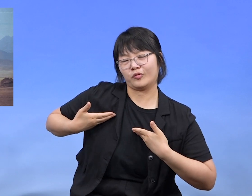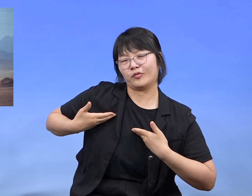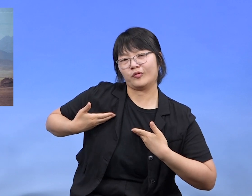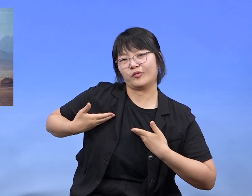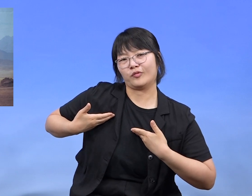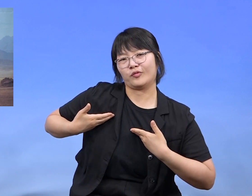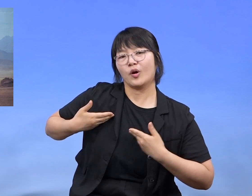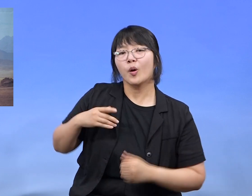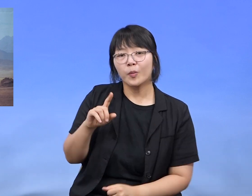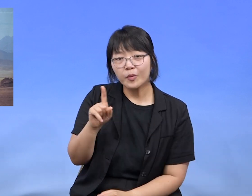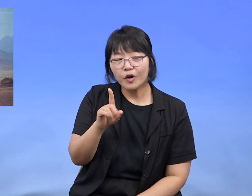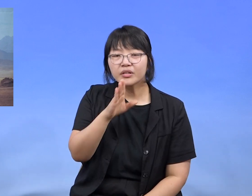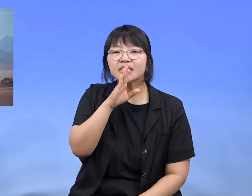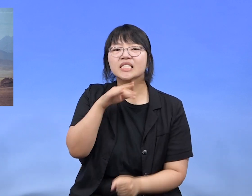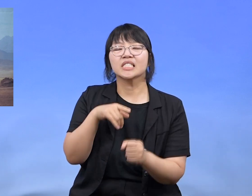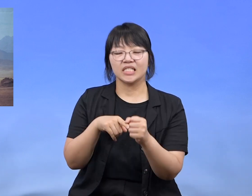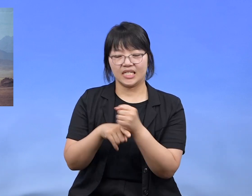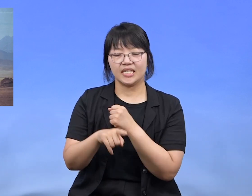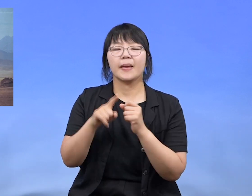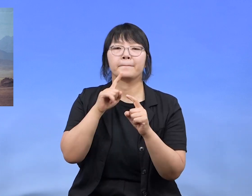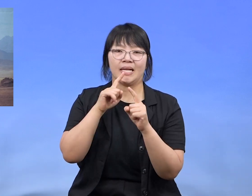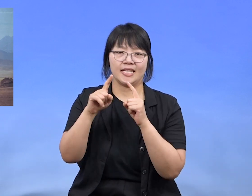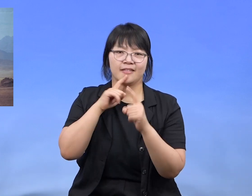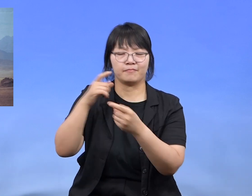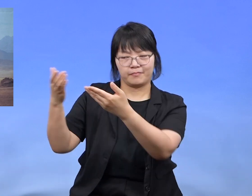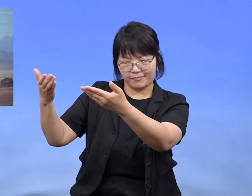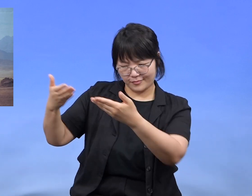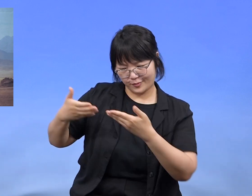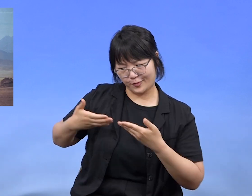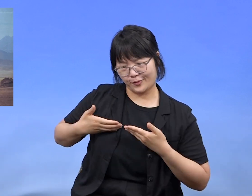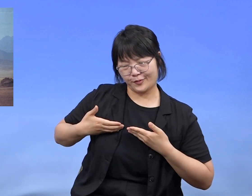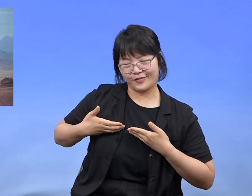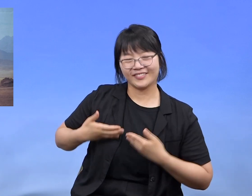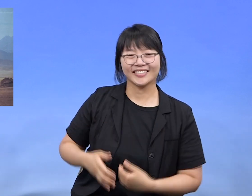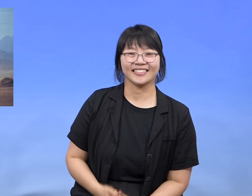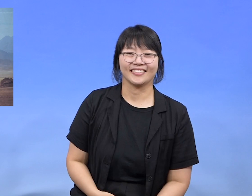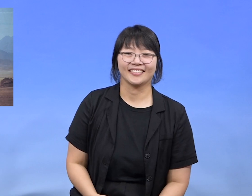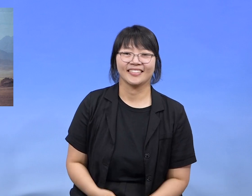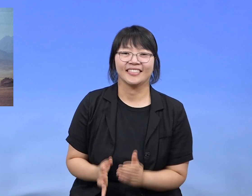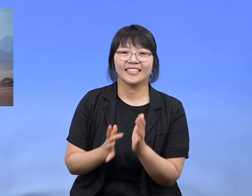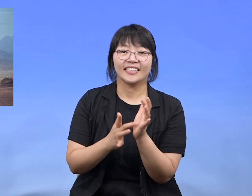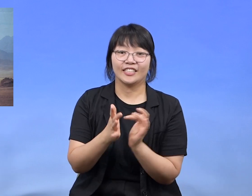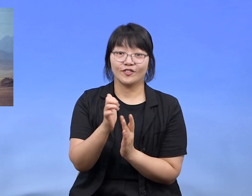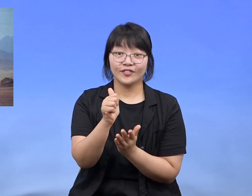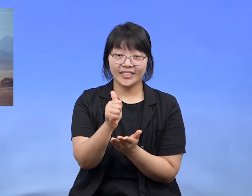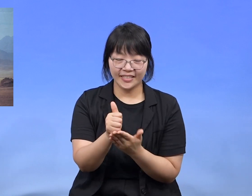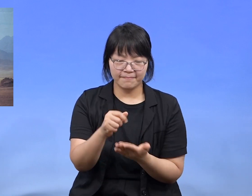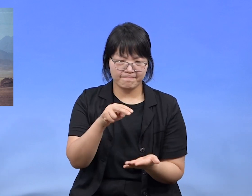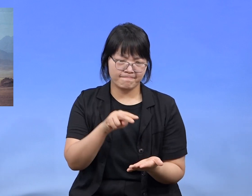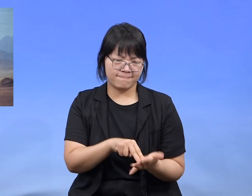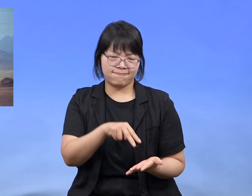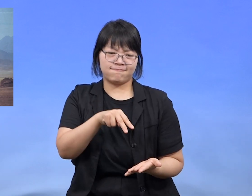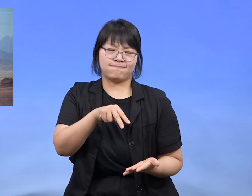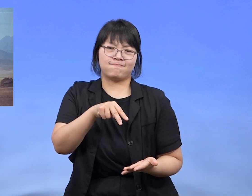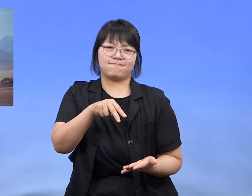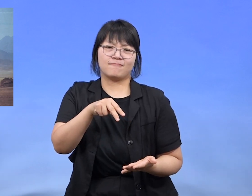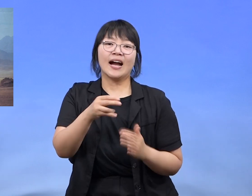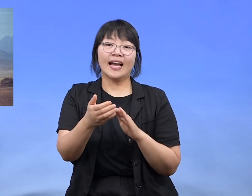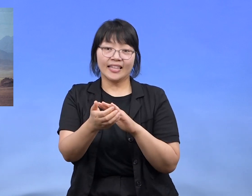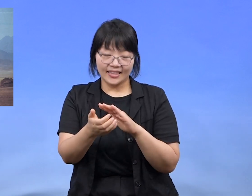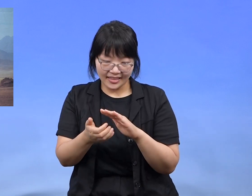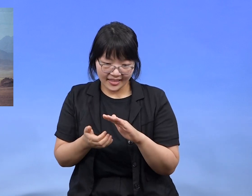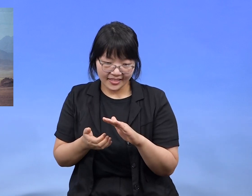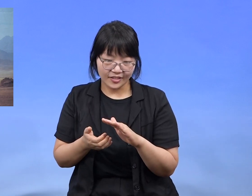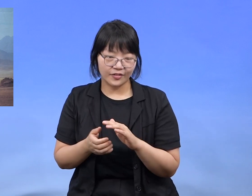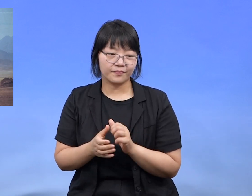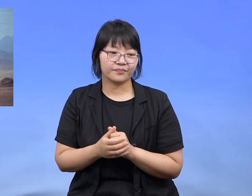떡은 진리의 말씀으로 우리에게 다가오는 것입니다. 여러분, 예수님이 이 땅을 떠나시기 전에 제자들을, 오고 오는